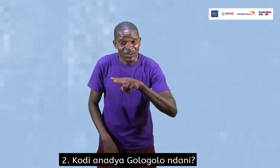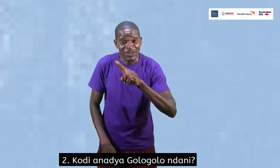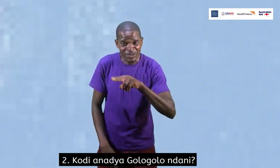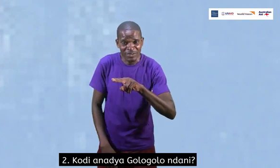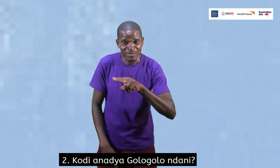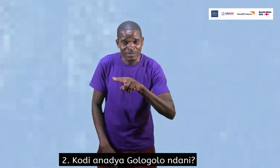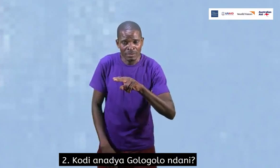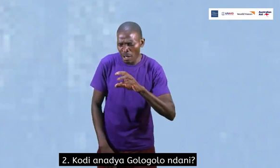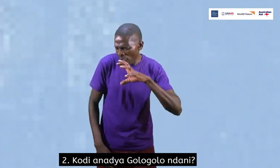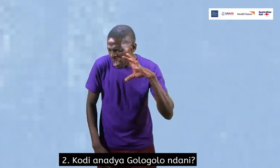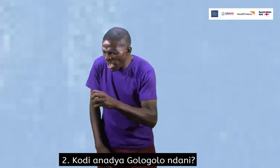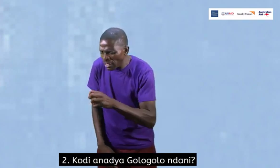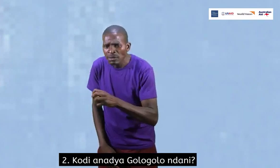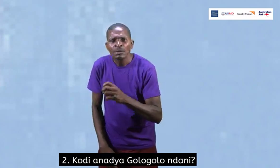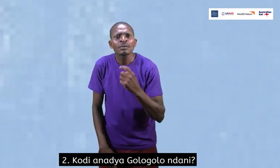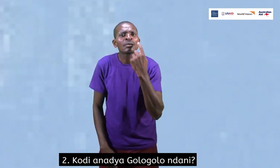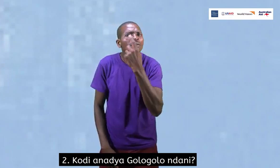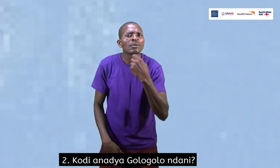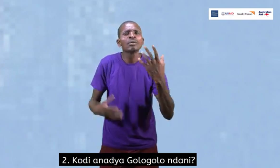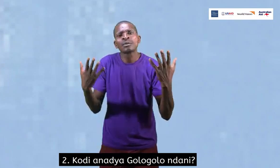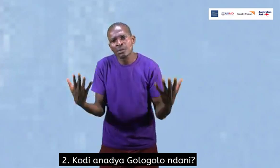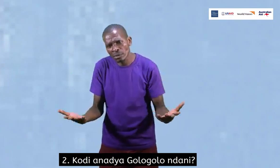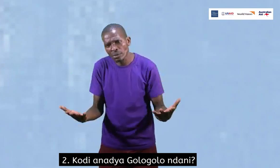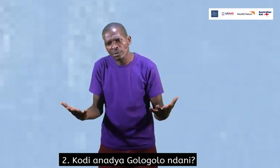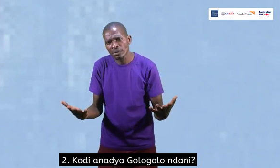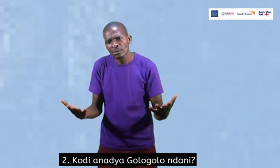Kodi anadya gologolo ndani?